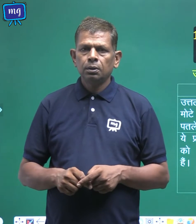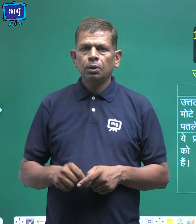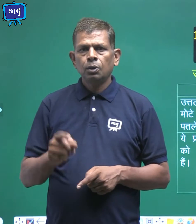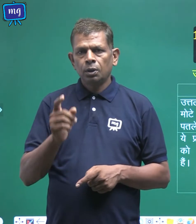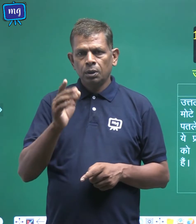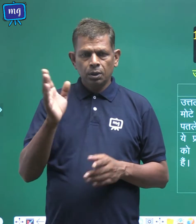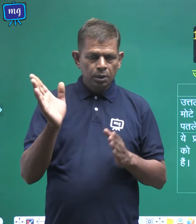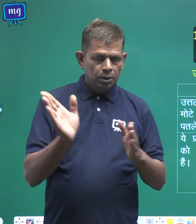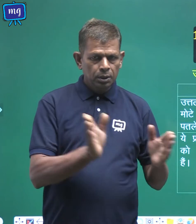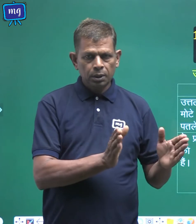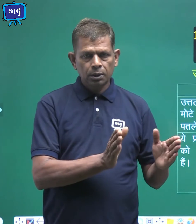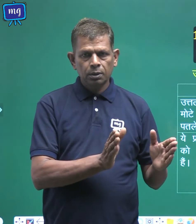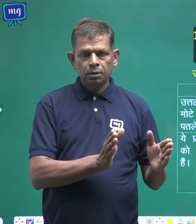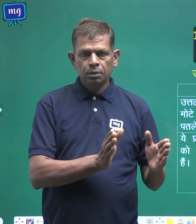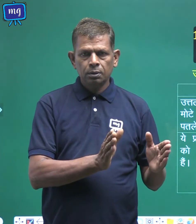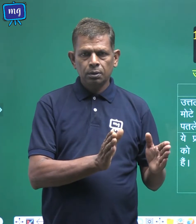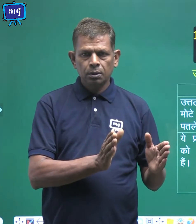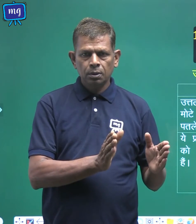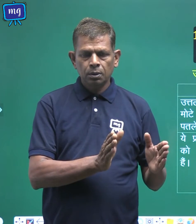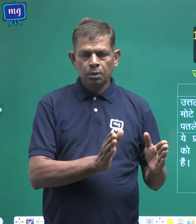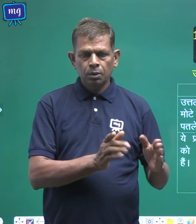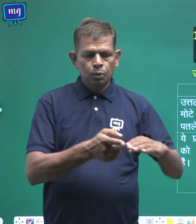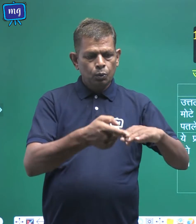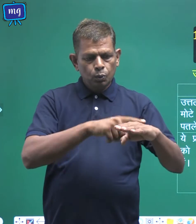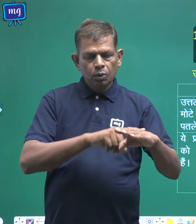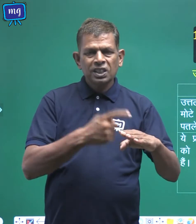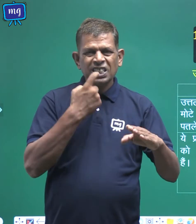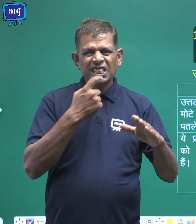उसमें एक तरफ लिखेंगे उत्तल लेंस